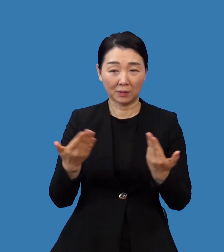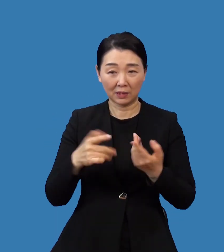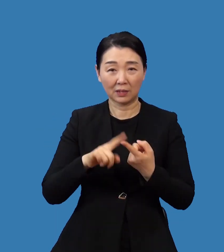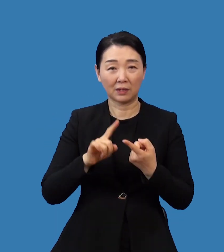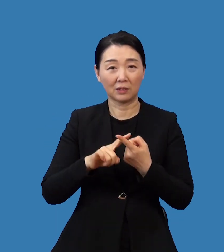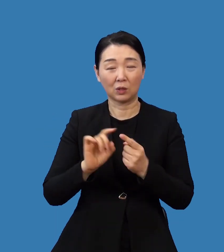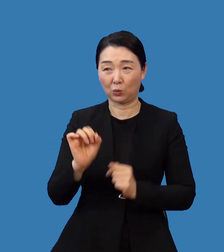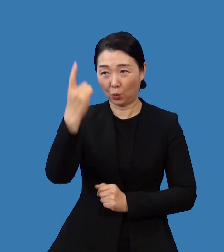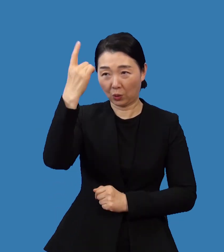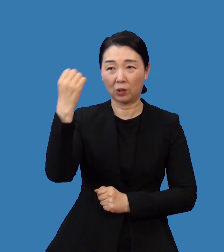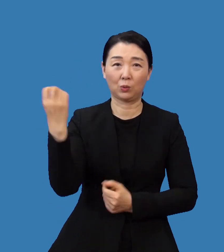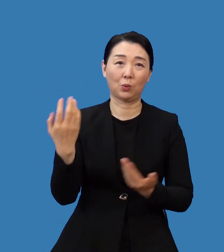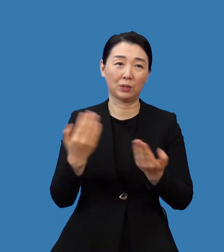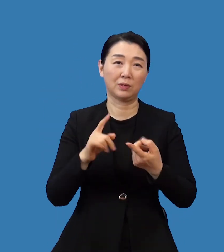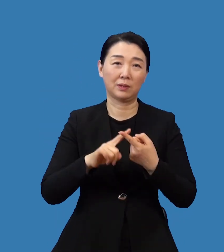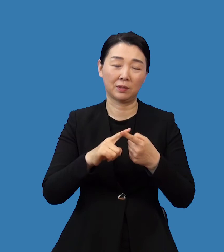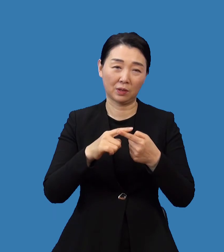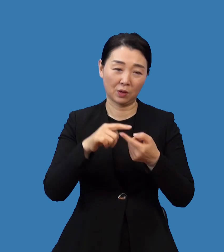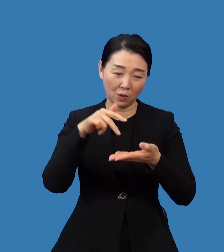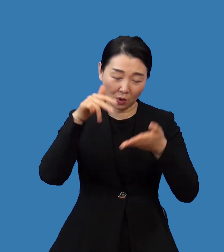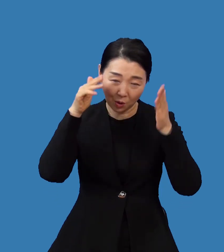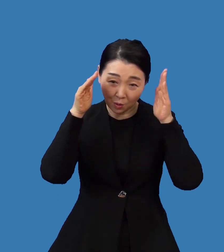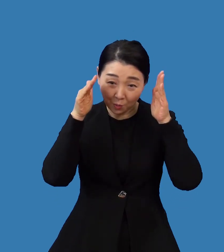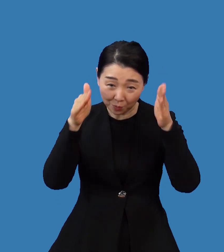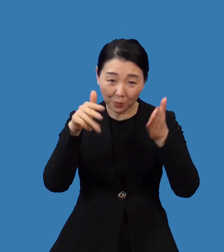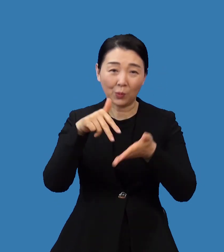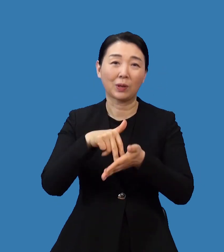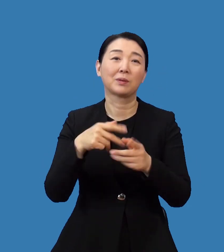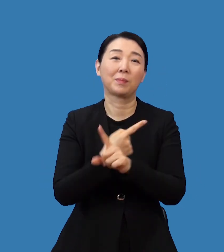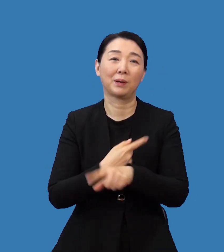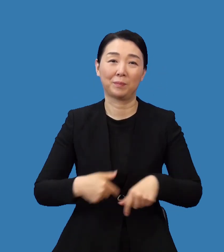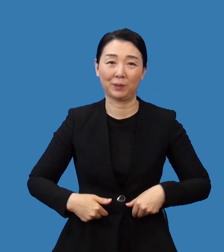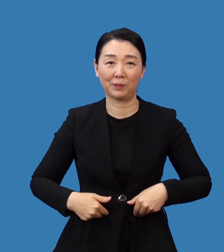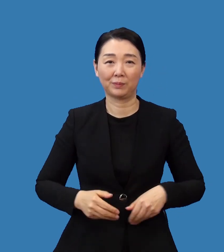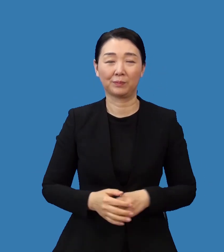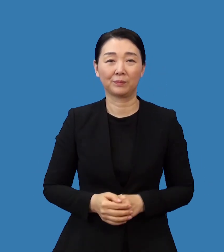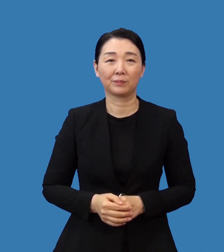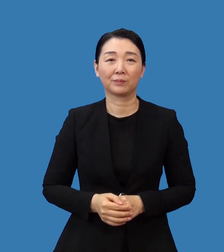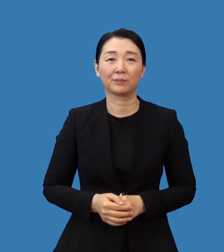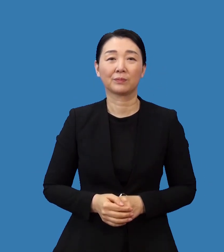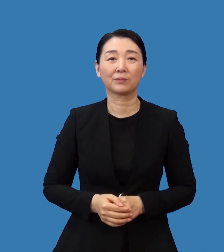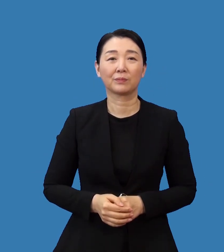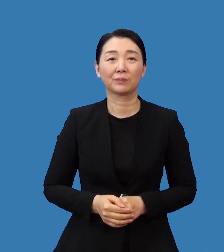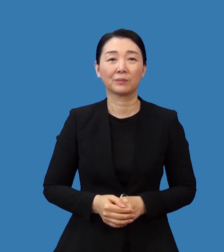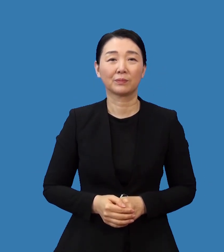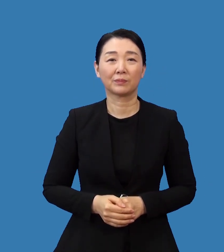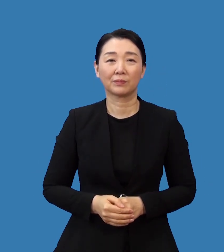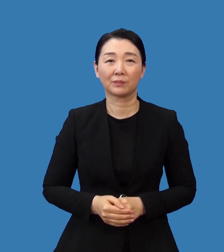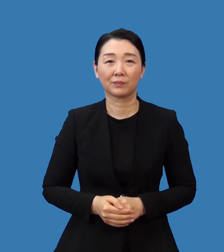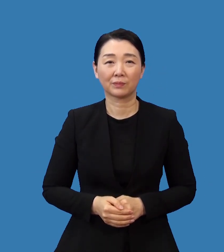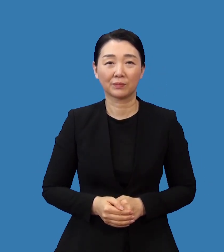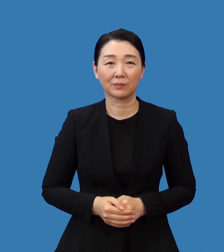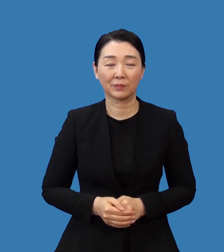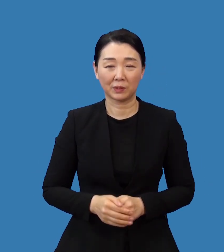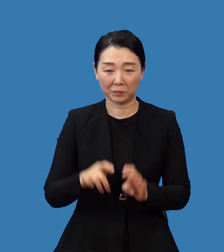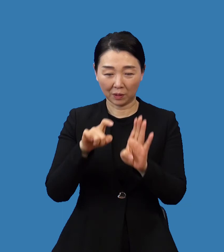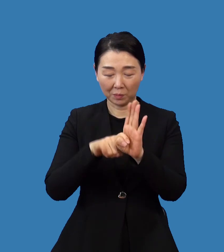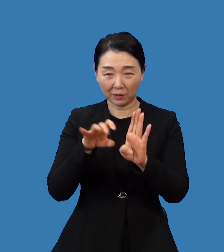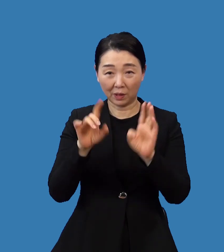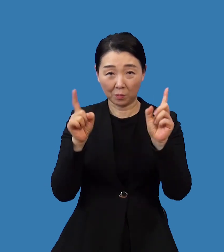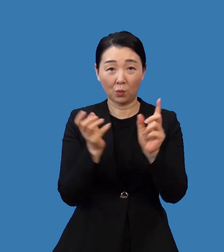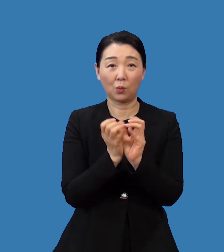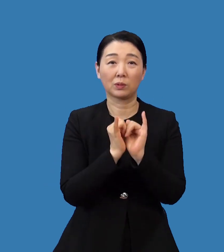직업의 동기나 직업의 관점은 바뀌어야 합니다. 자, 지금까지 베들레헴의